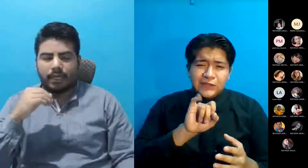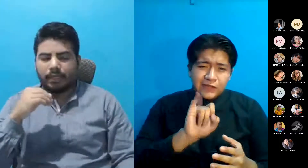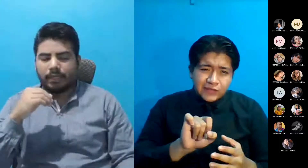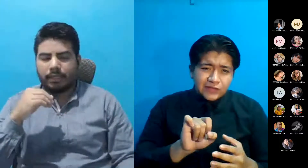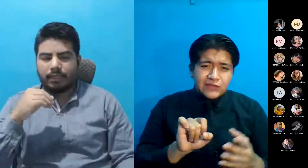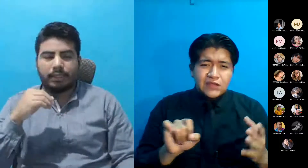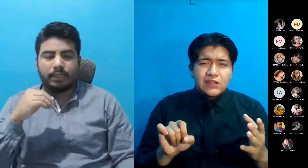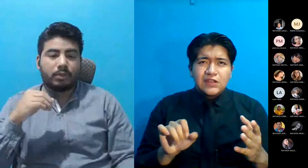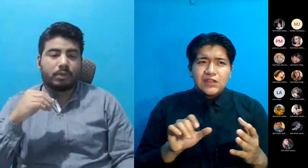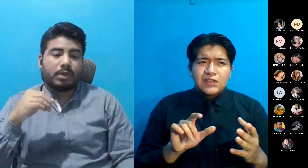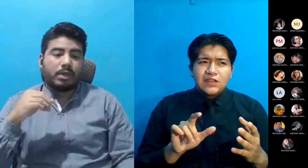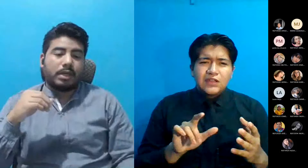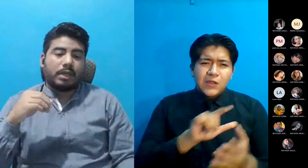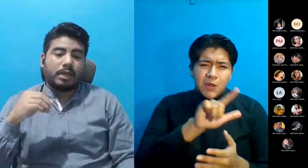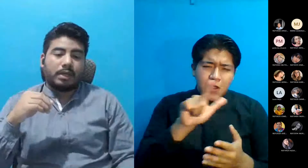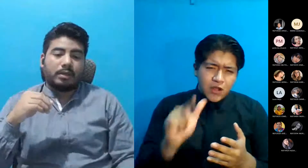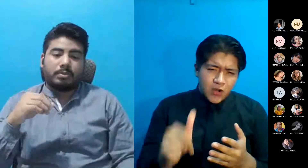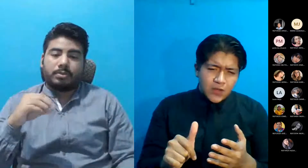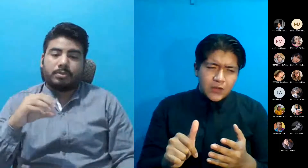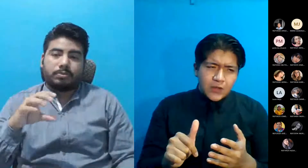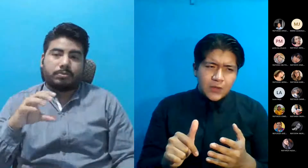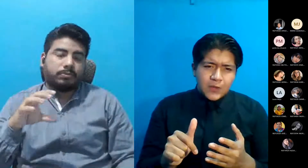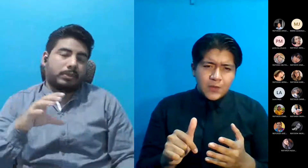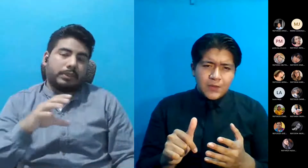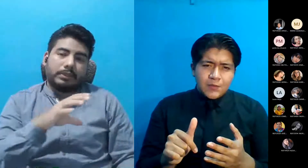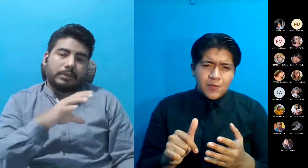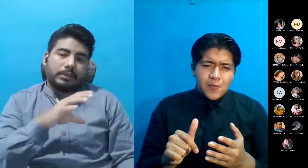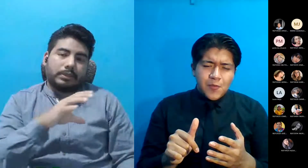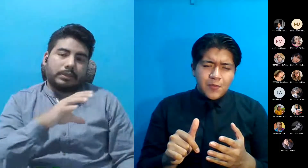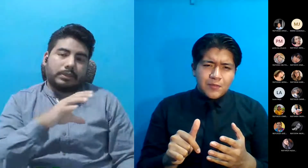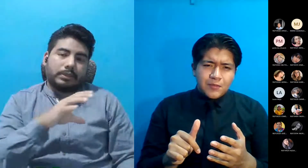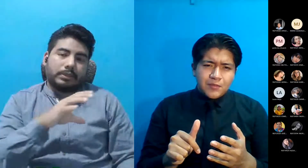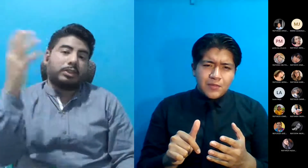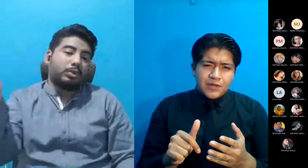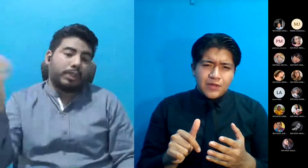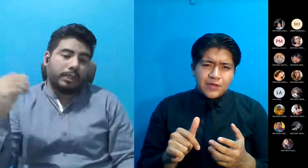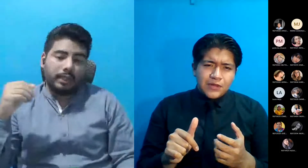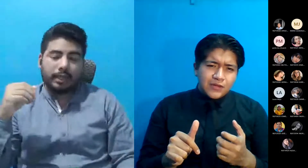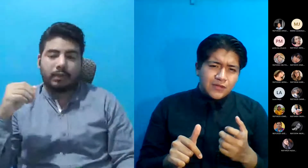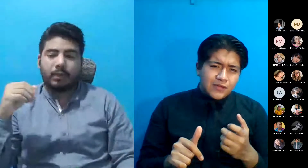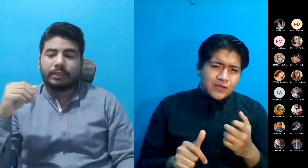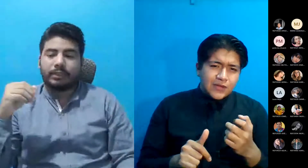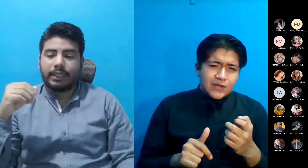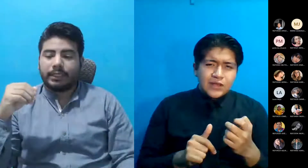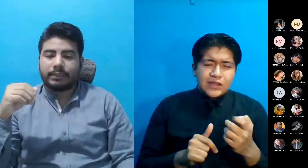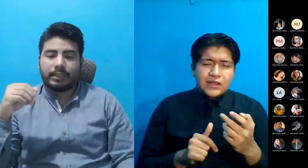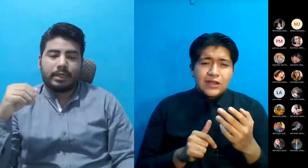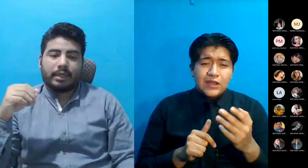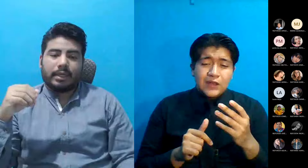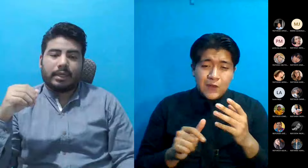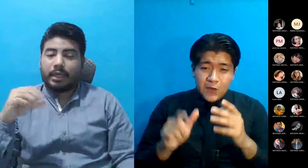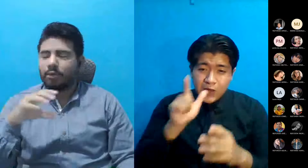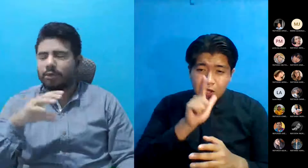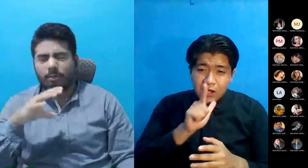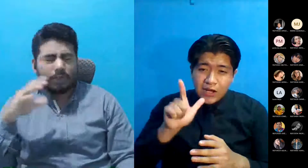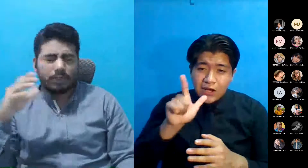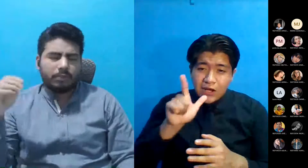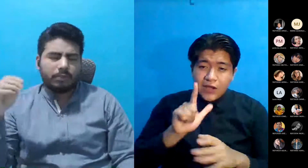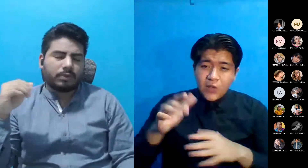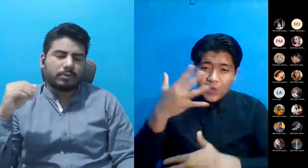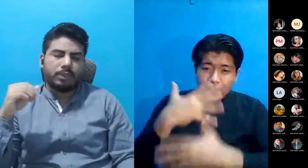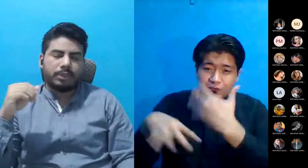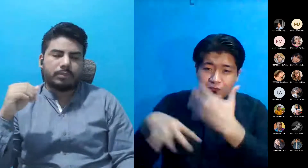después de esto, eh, se restituye la lengua de señas,